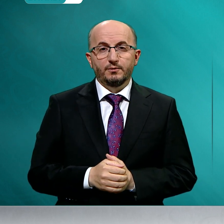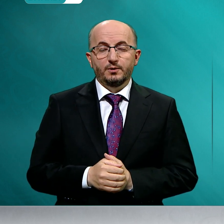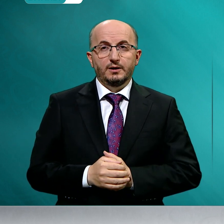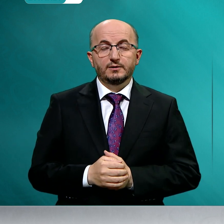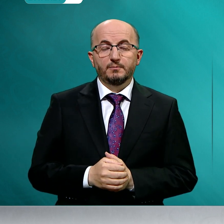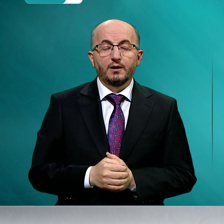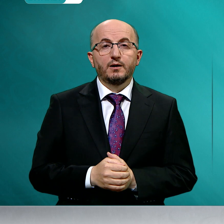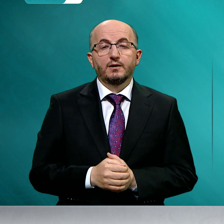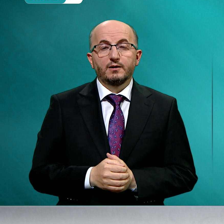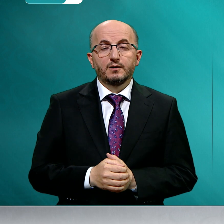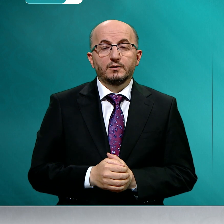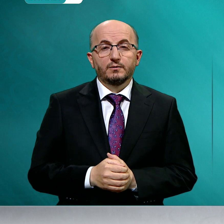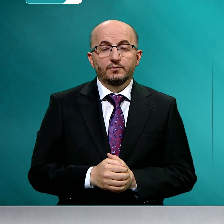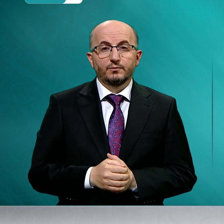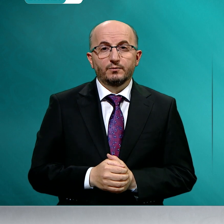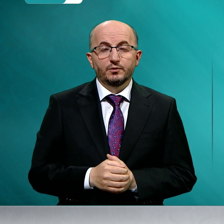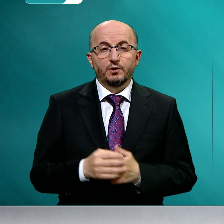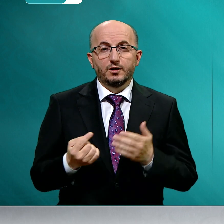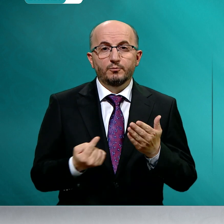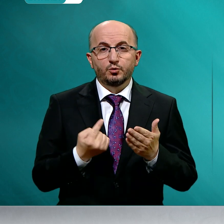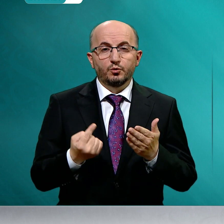الكتاب والحكمة